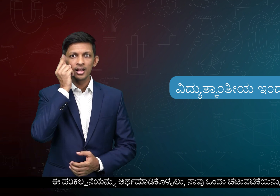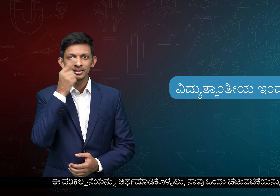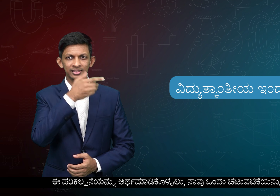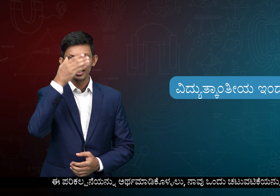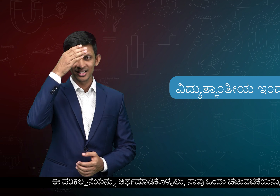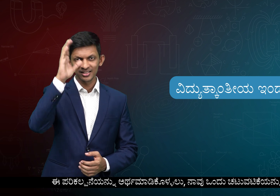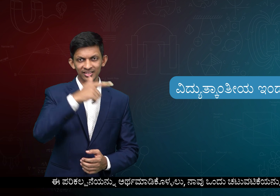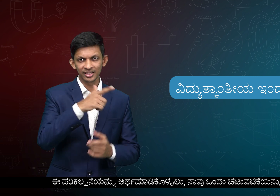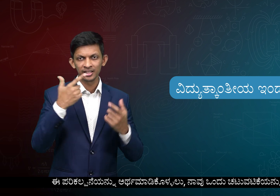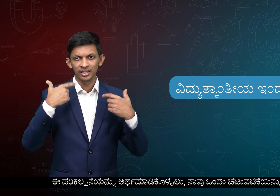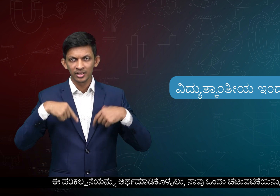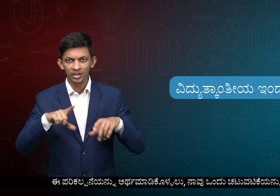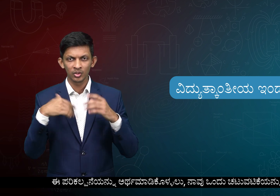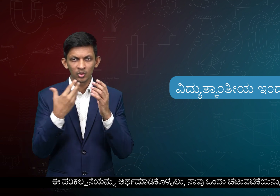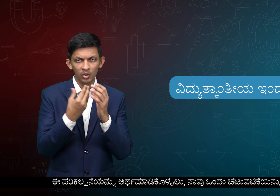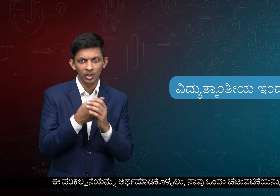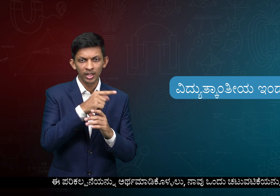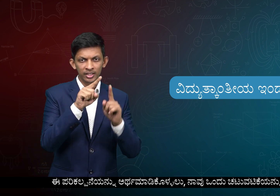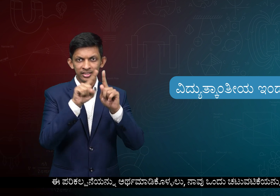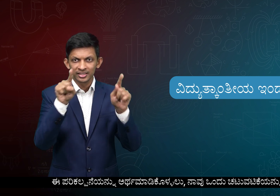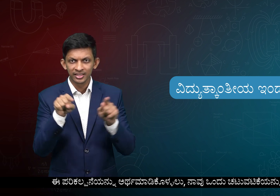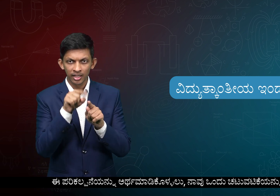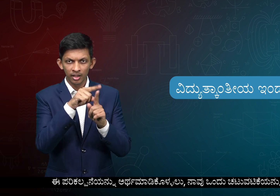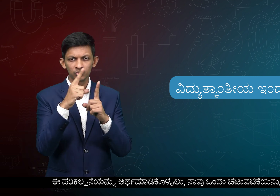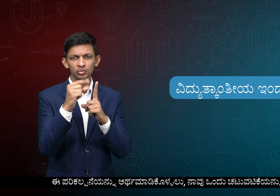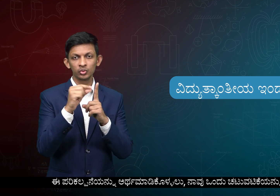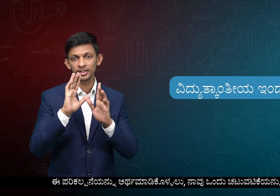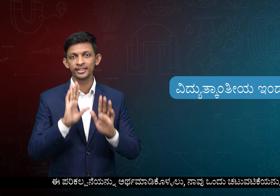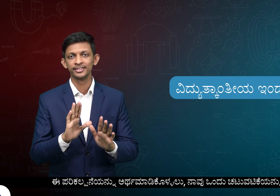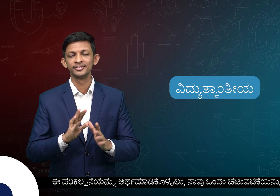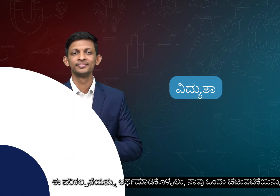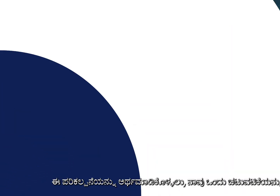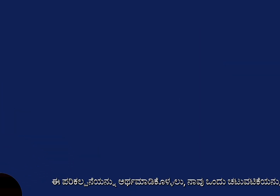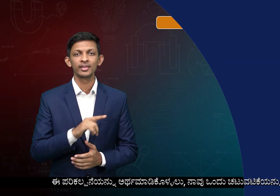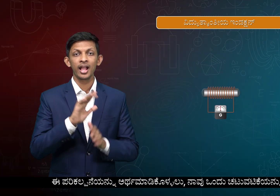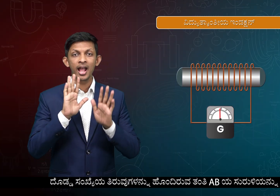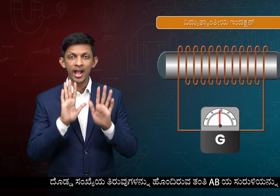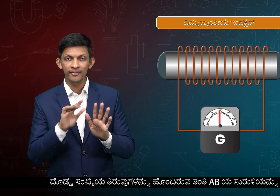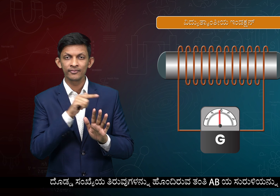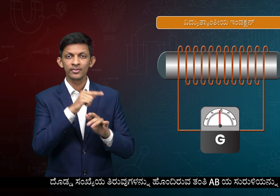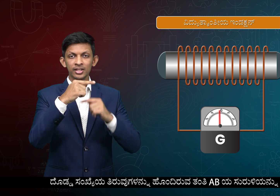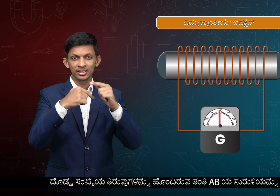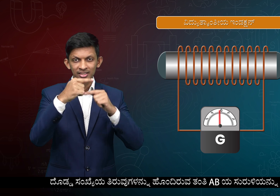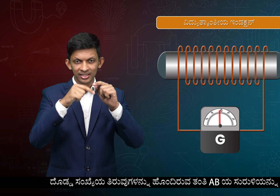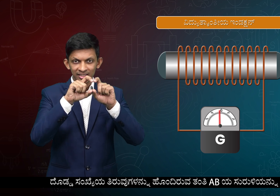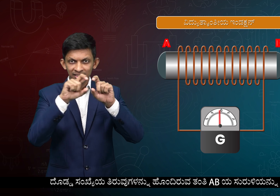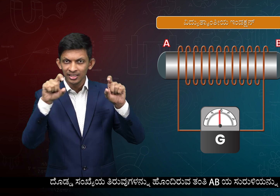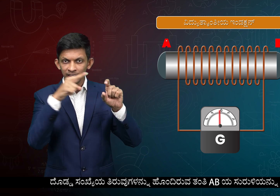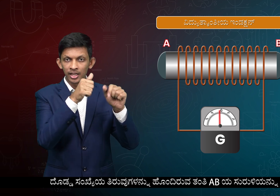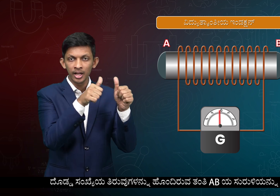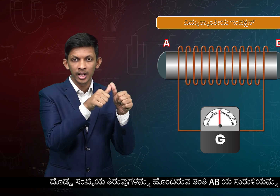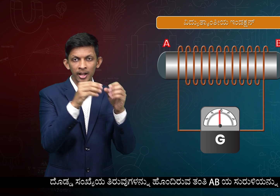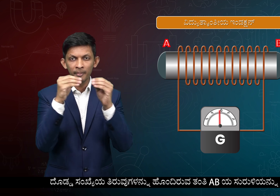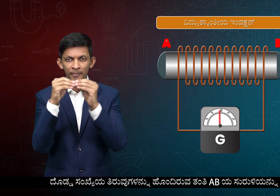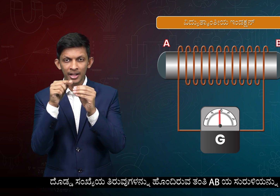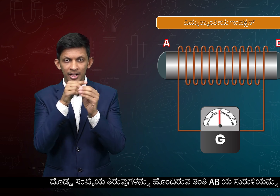ಈ ಪರಿಕಲ್ಪನೆಯನ್ನು ಅರ್ಥಮಾಡಿಕೊಳ್ಳಲು ನಾವು ಒಂದು ಚಟುವಟಿಕೆಯನ್ನು ನಡೆಸೋಣ. ದೊಡ್ಡ ಸಂಖ್ಯೆಯ